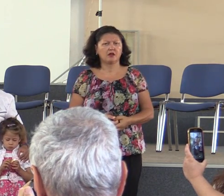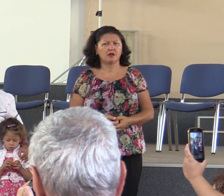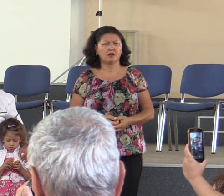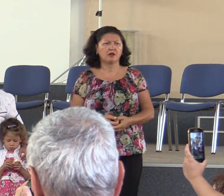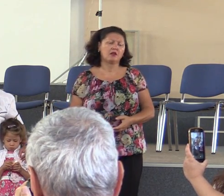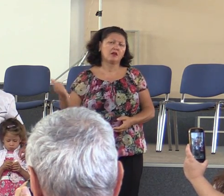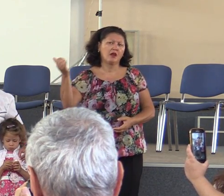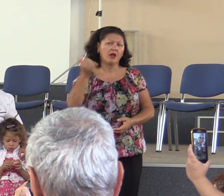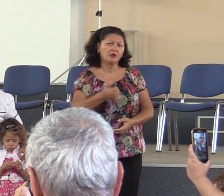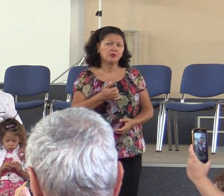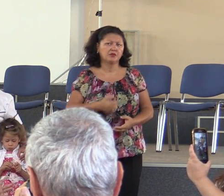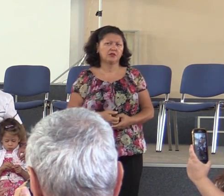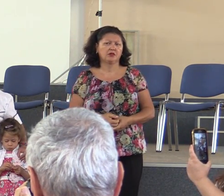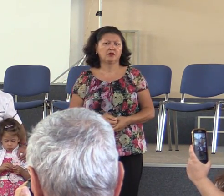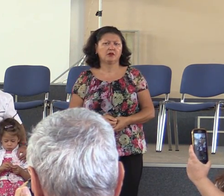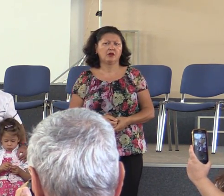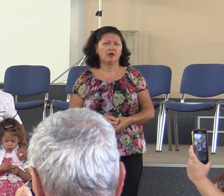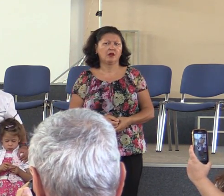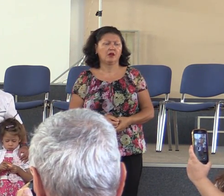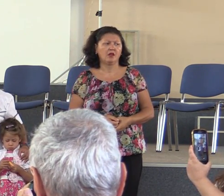care ne aduce